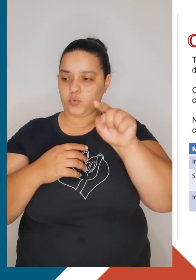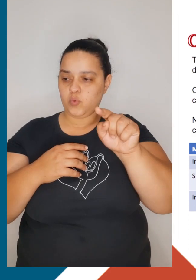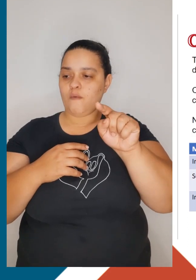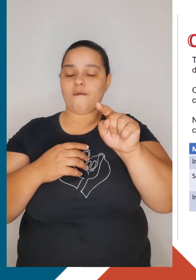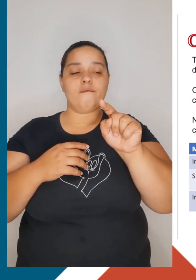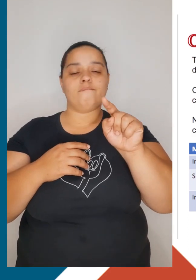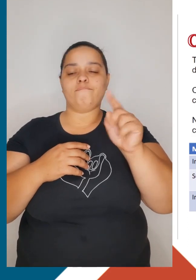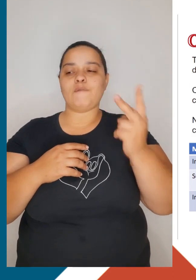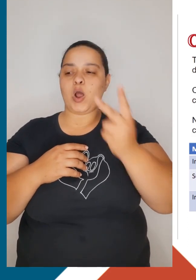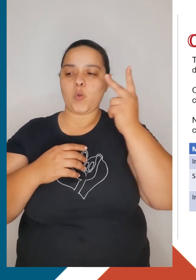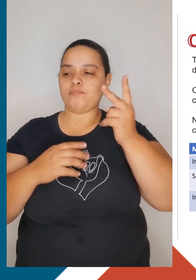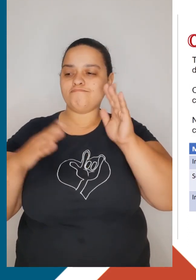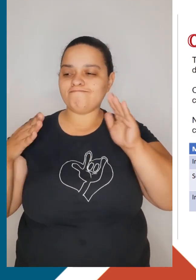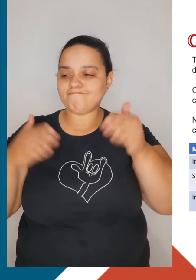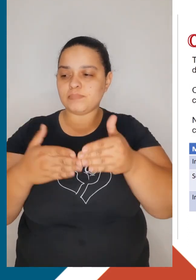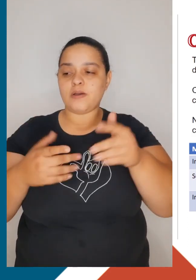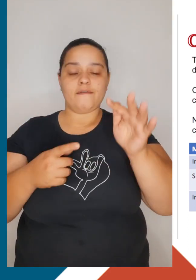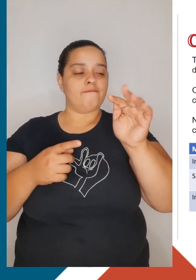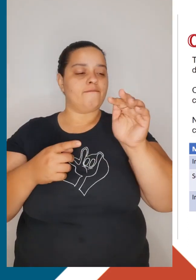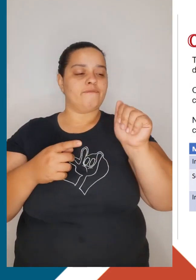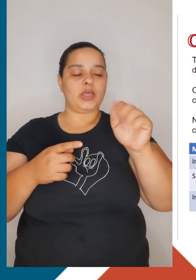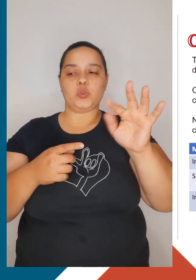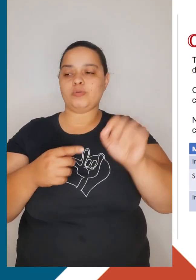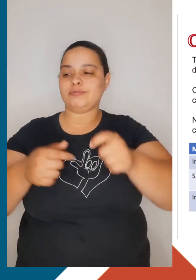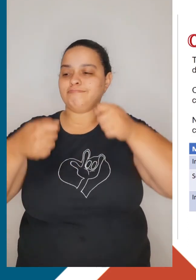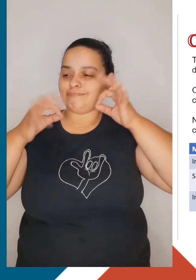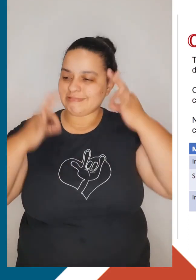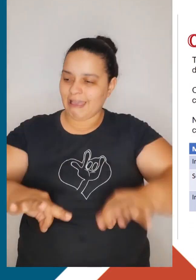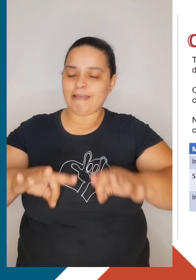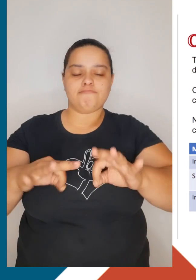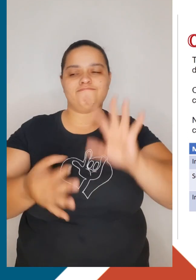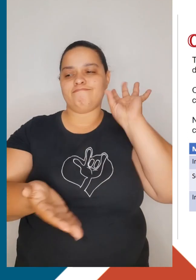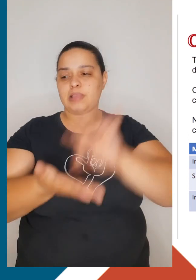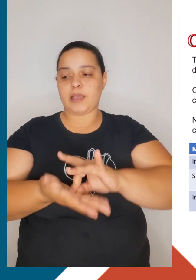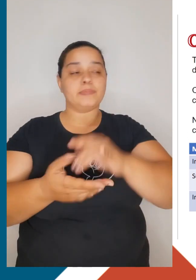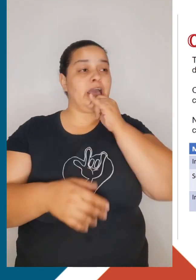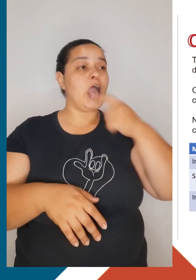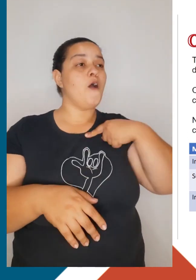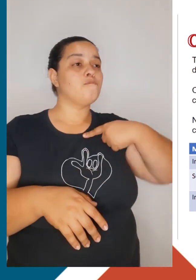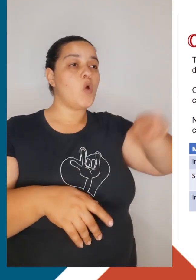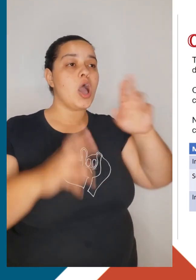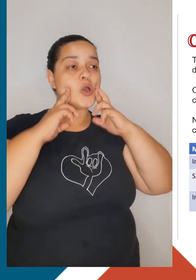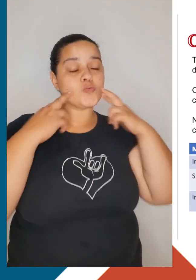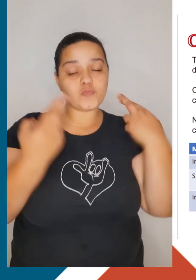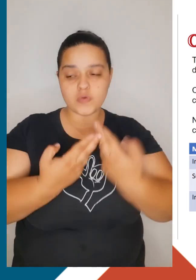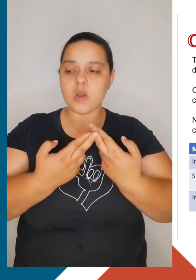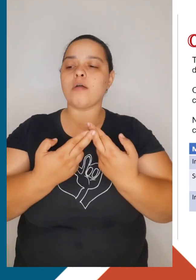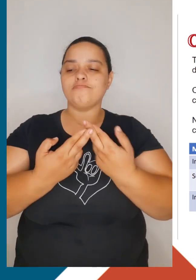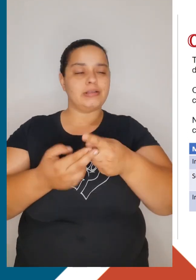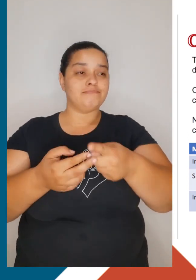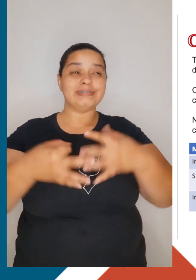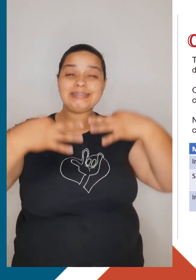semântico principal um fato certo, um fato real. Exemplo, eu vou à reunião. Aqui você